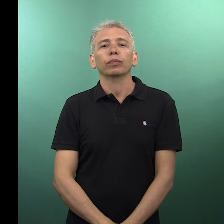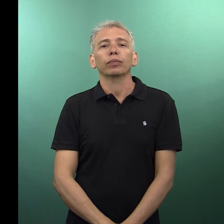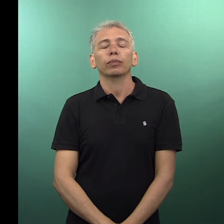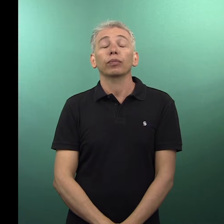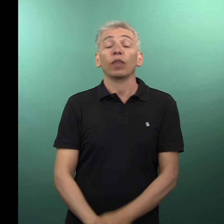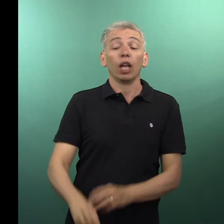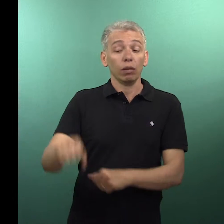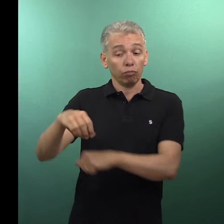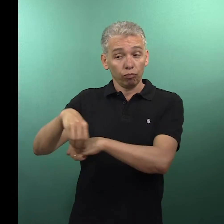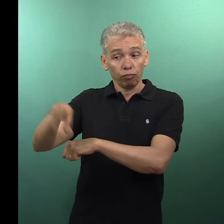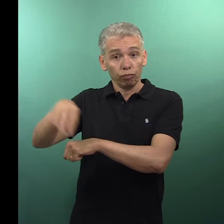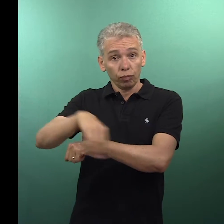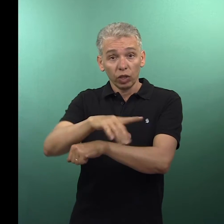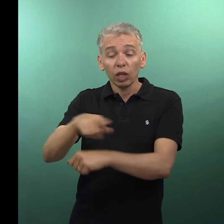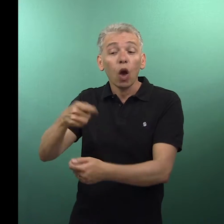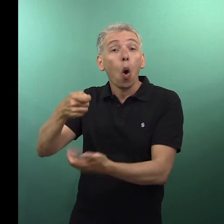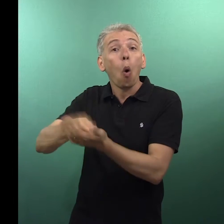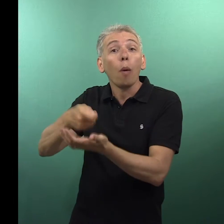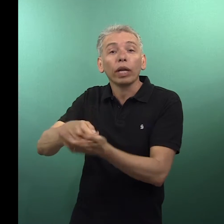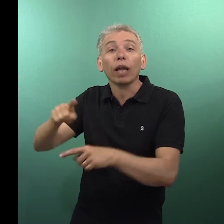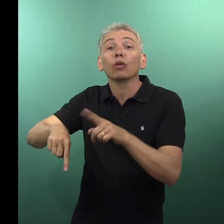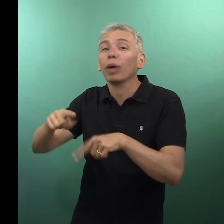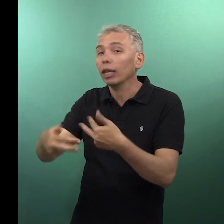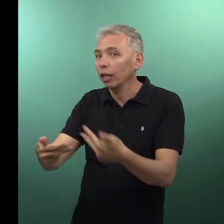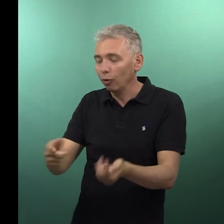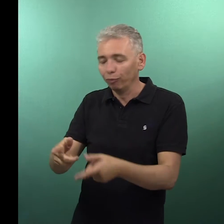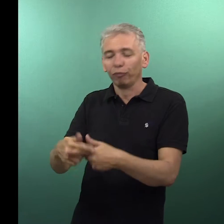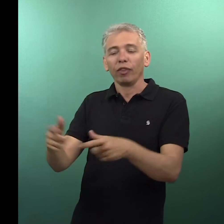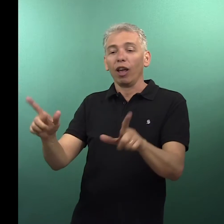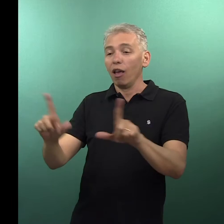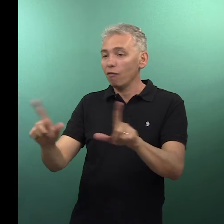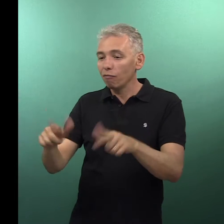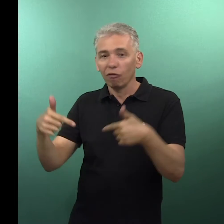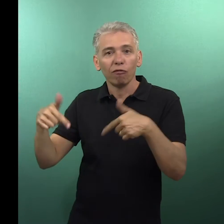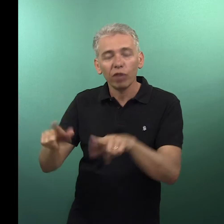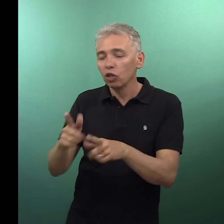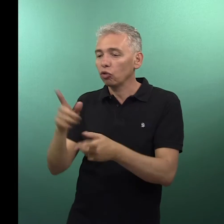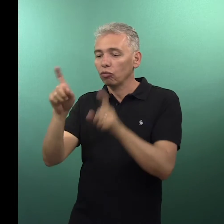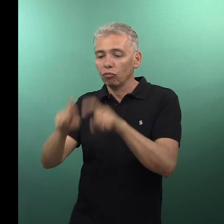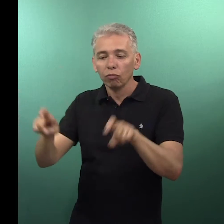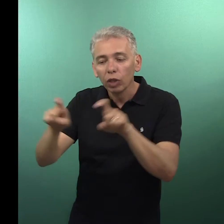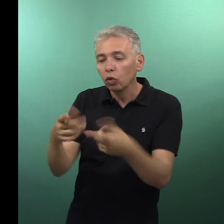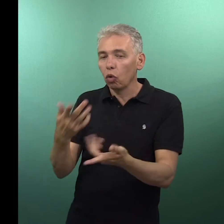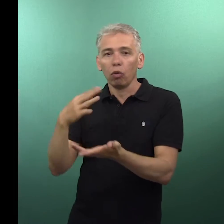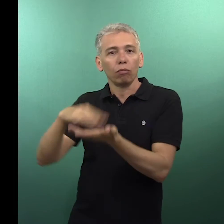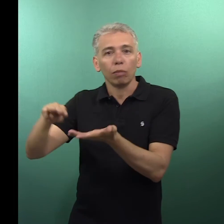das mensagens e devem se comunicar com qualquer terminal de telecomunicações inclusive com o